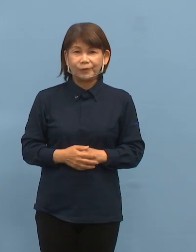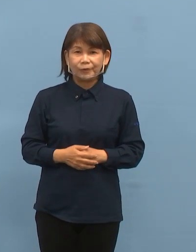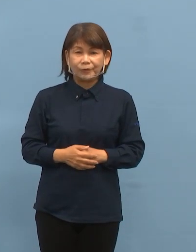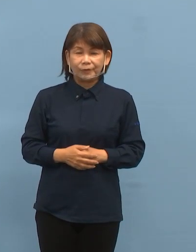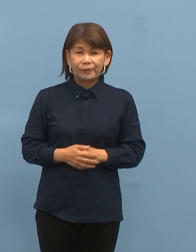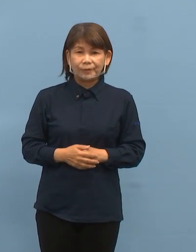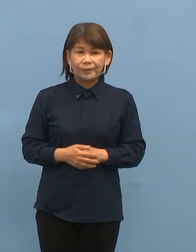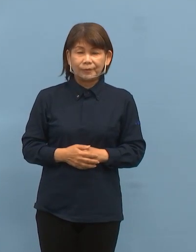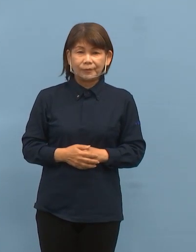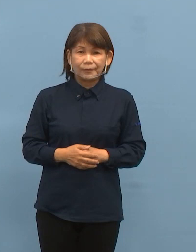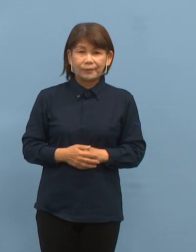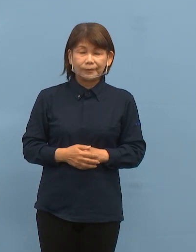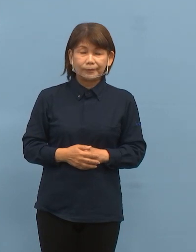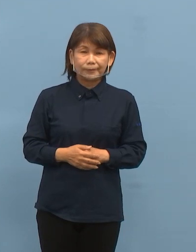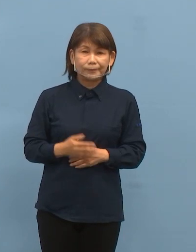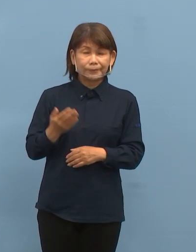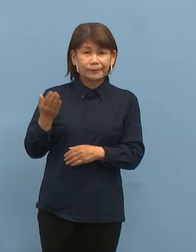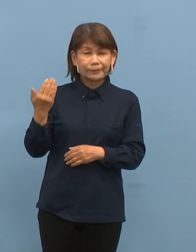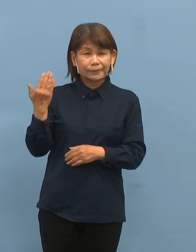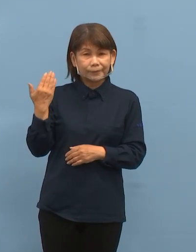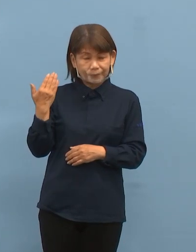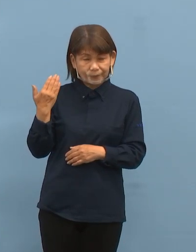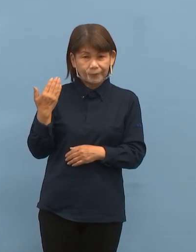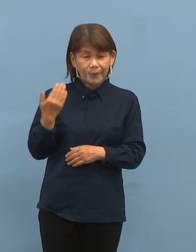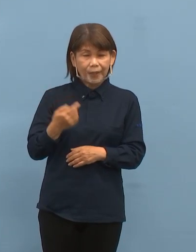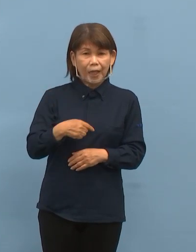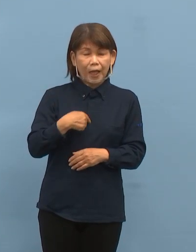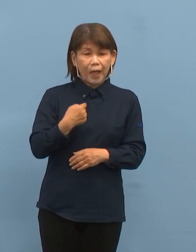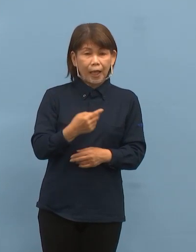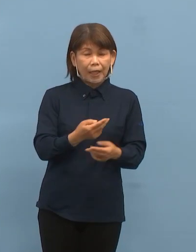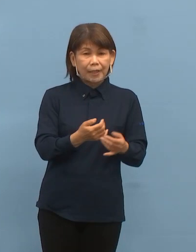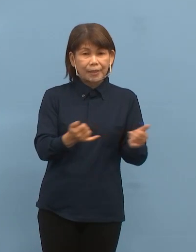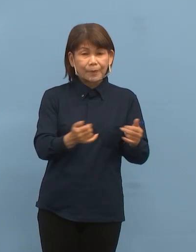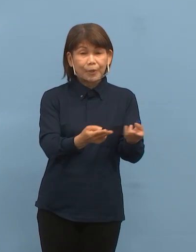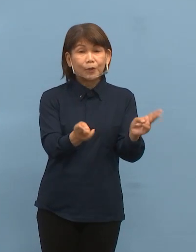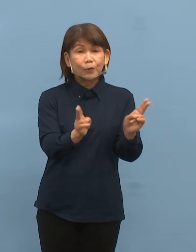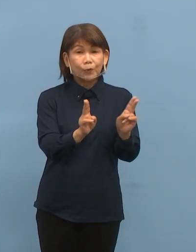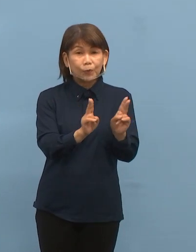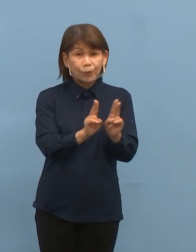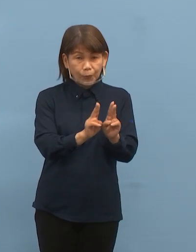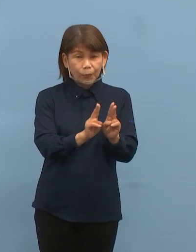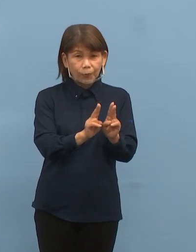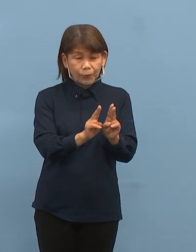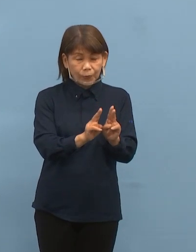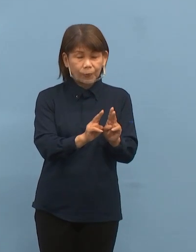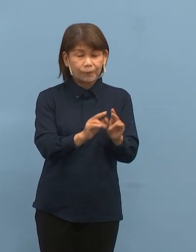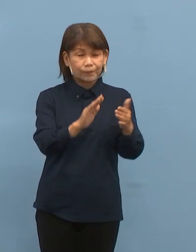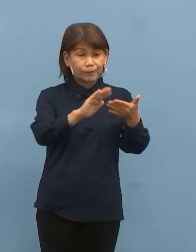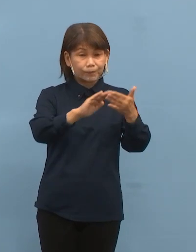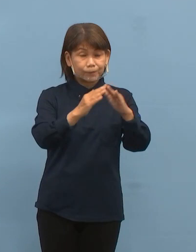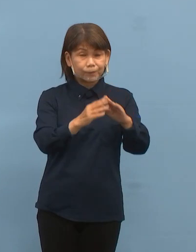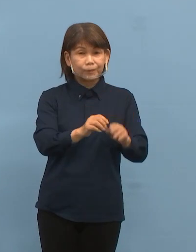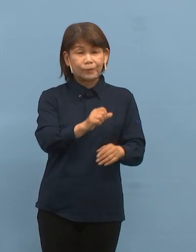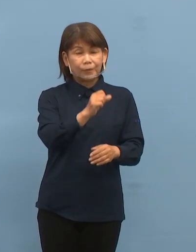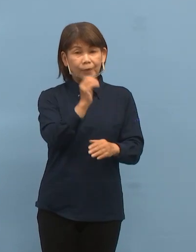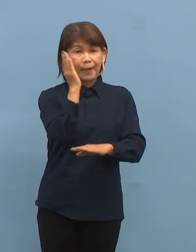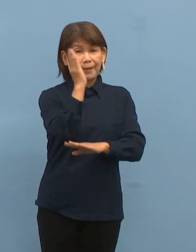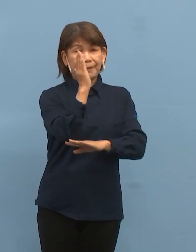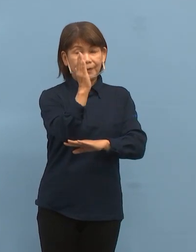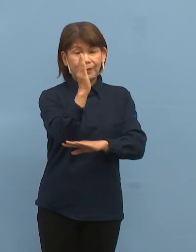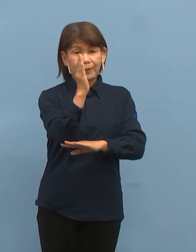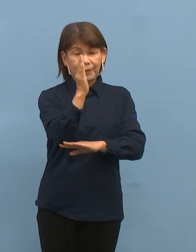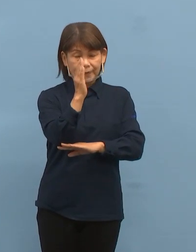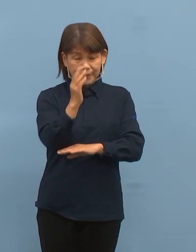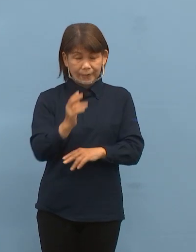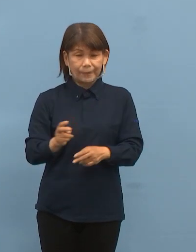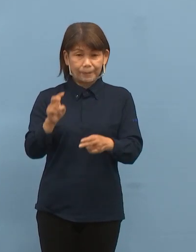先日というか、はい、この週末に自民党の街頭演説に出られてましたけど、まあ、あれはもう何ですか